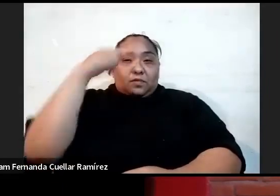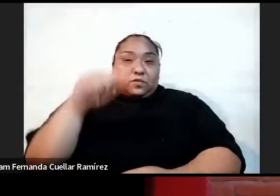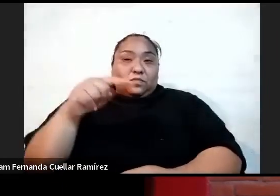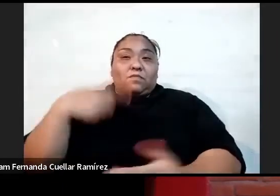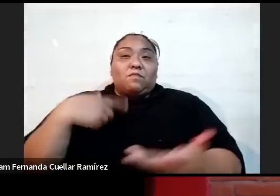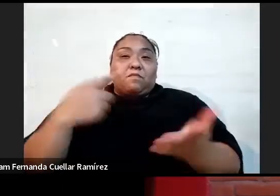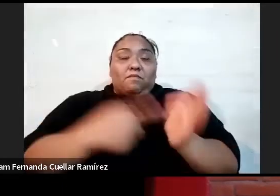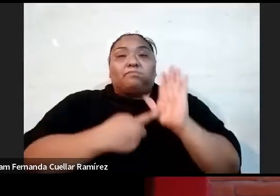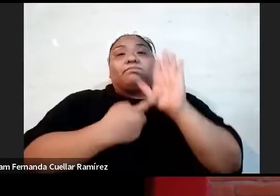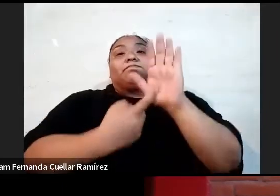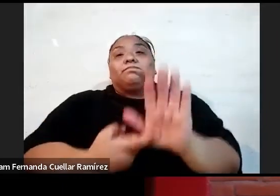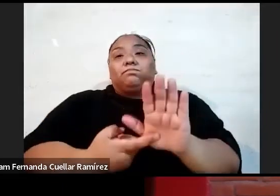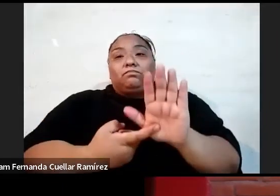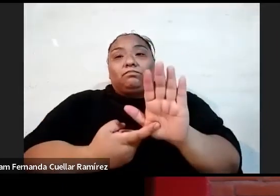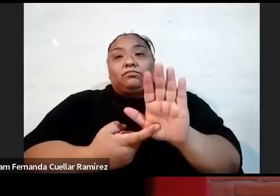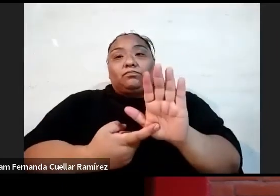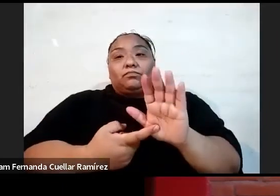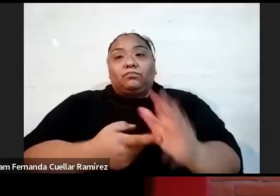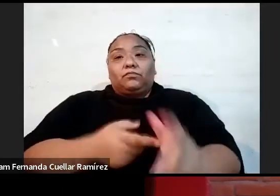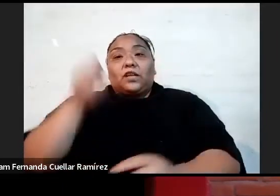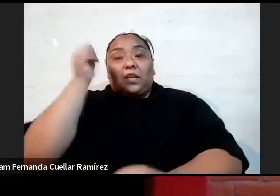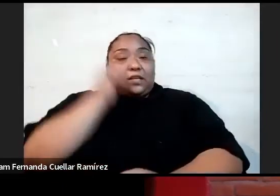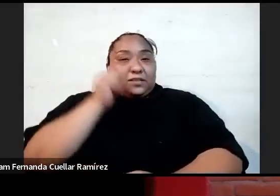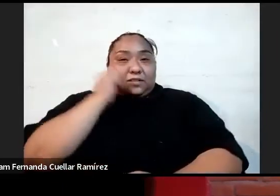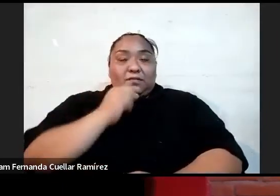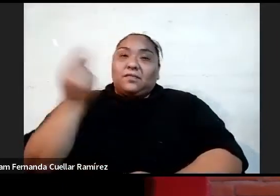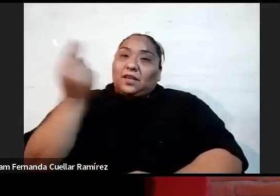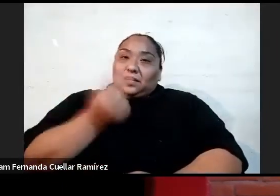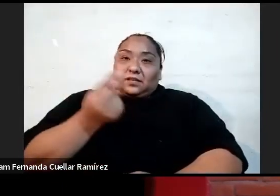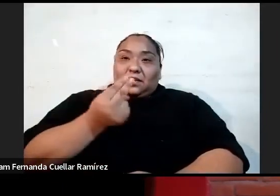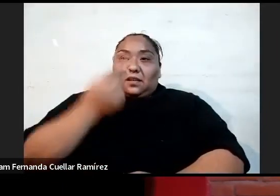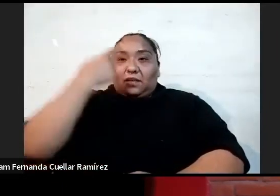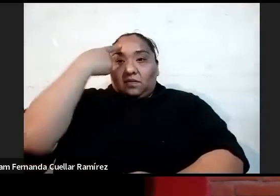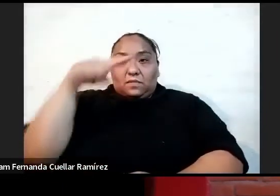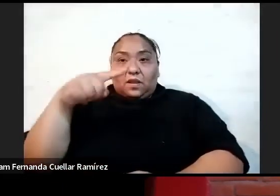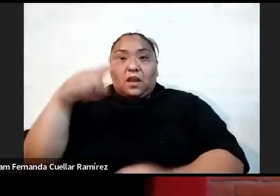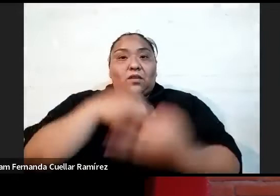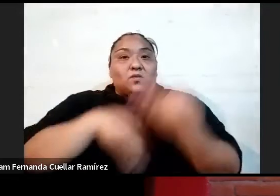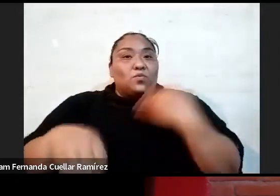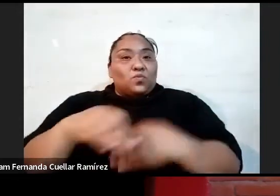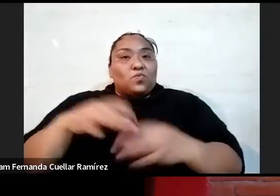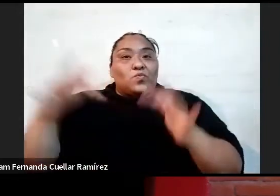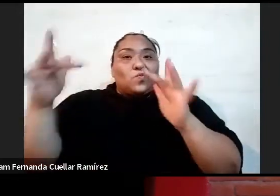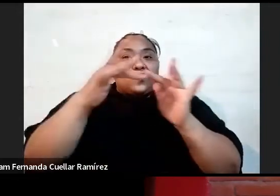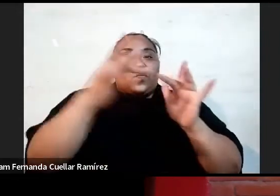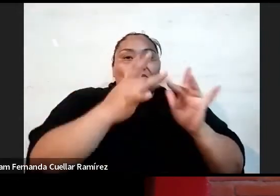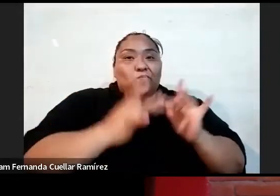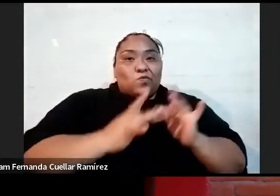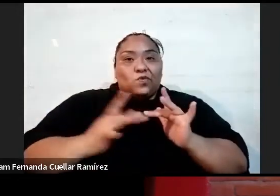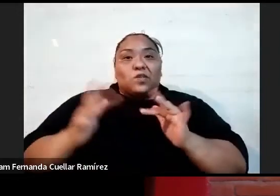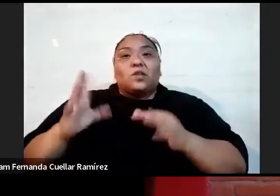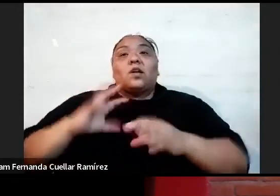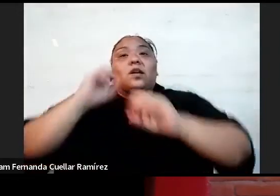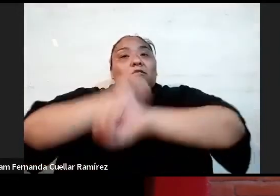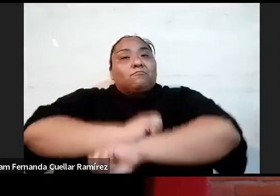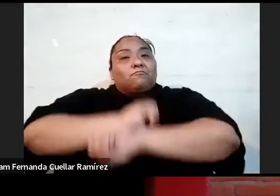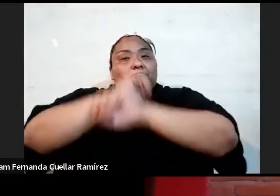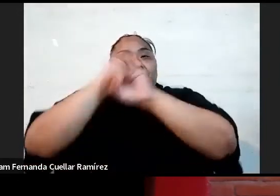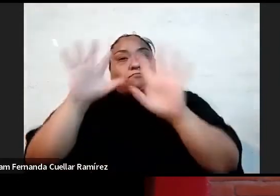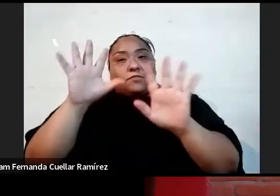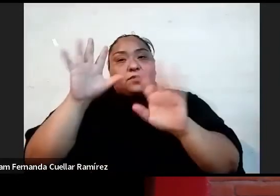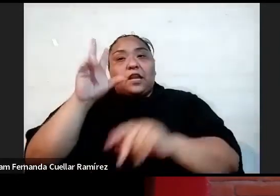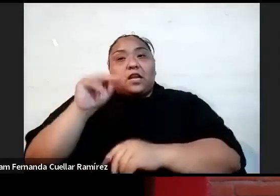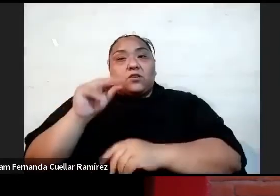actualmente. Bueno, siempre lo hemos necesitado, pero estas conexiones no tan claras, por ejemplo, todavía nuestro